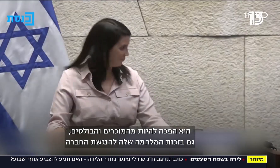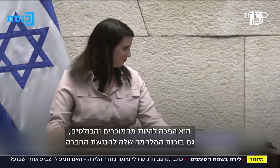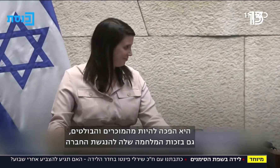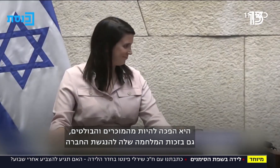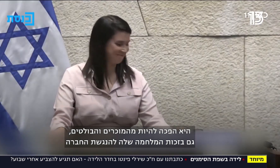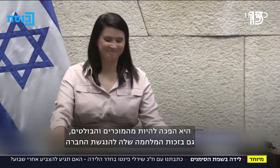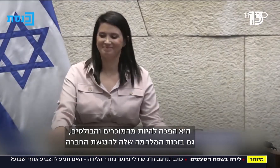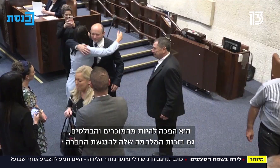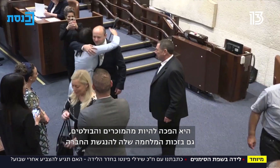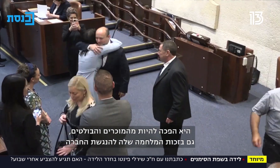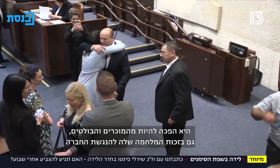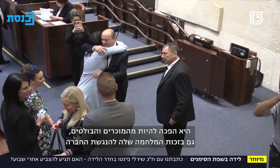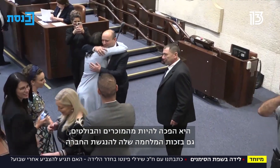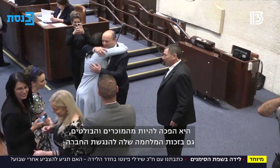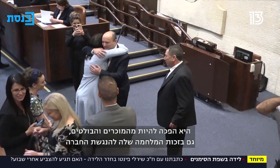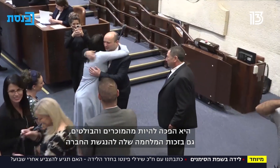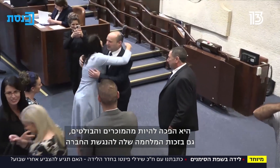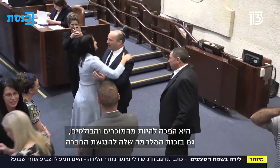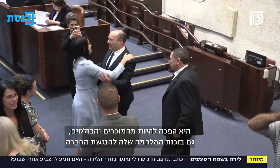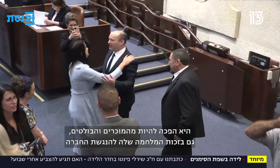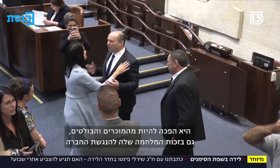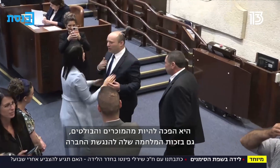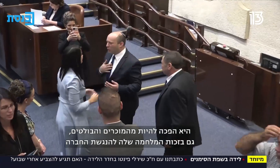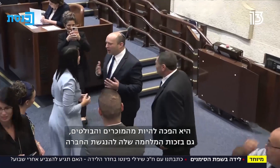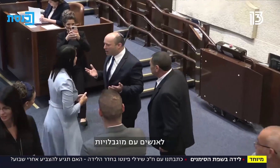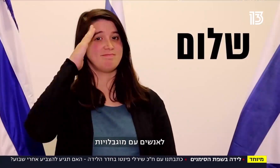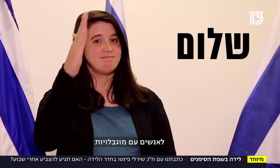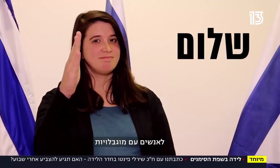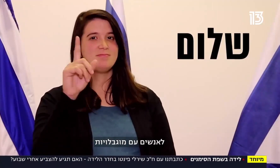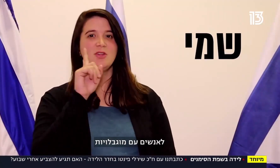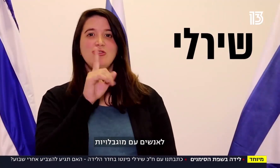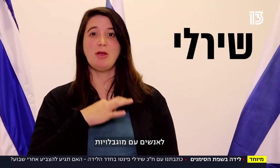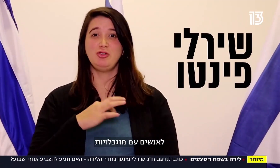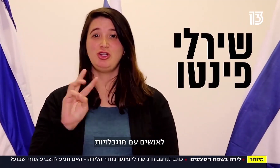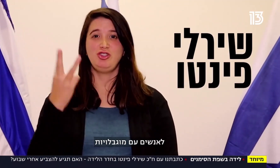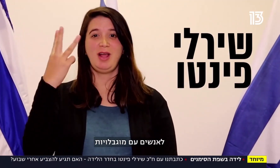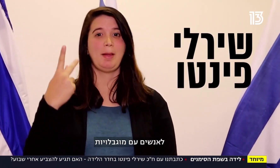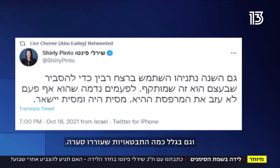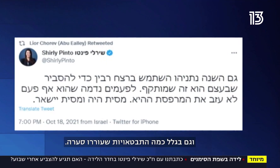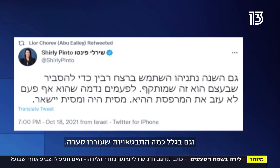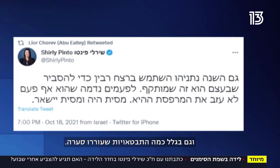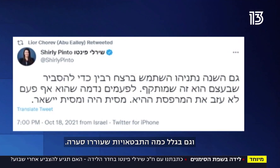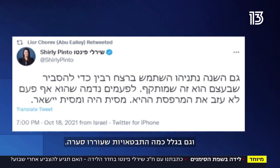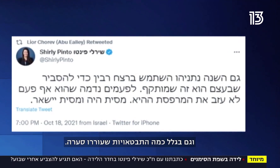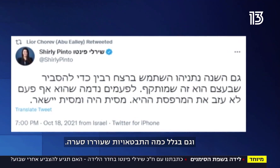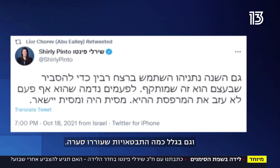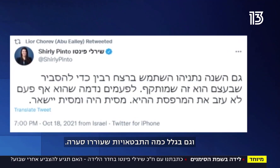מהמוכרים והבולטים, גם בזכות המלחמה שלה להנגשת החברה לאנשים עם מוגבלויות, וגם בגלל כמה התבטאויות